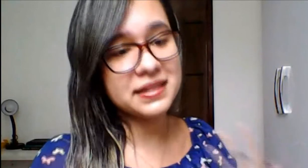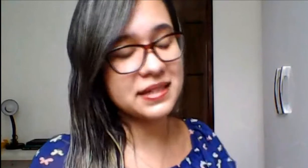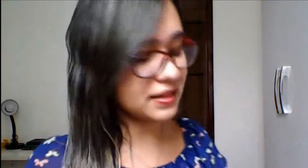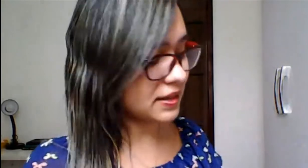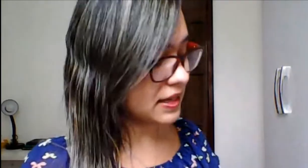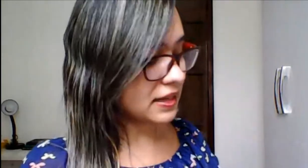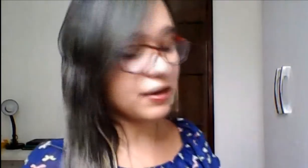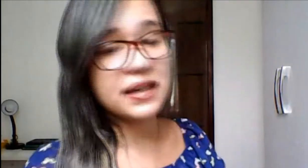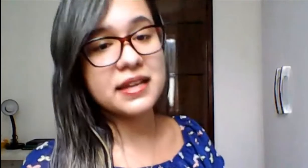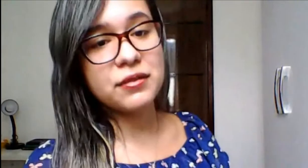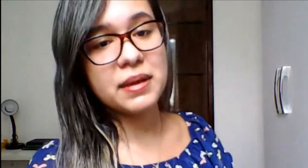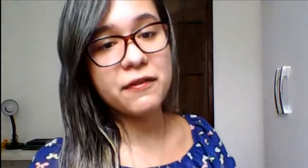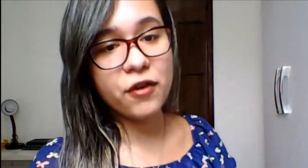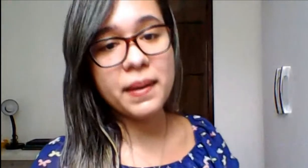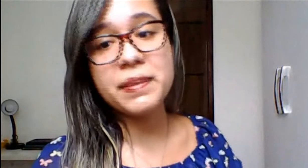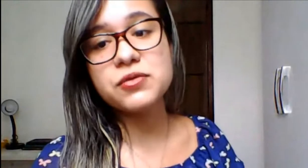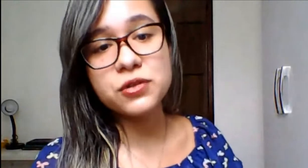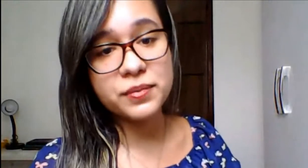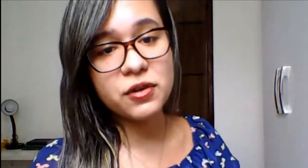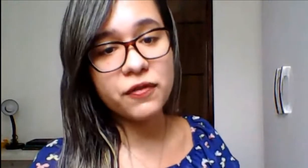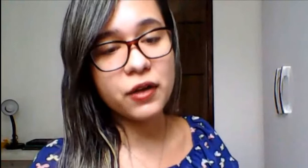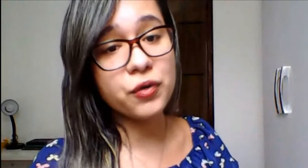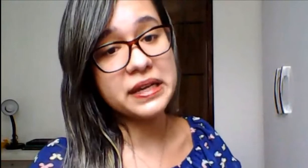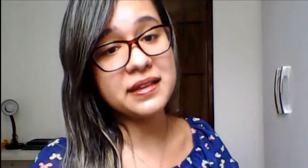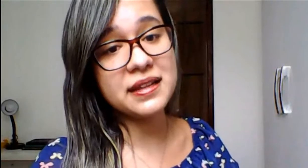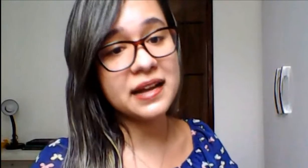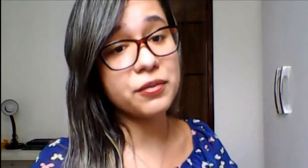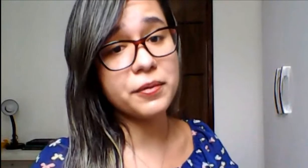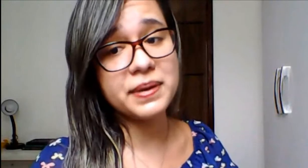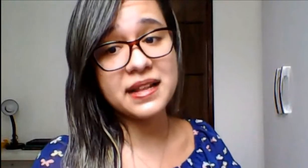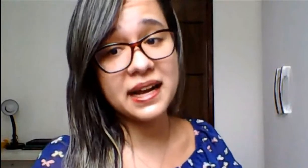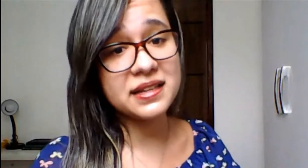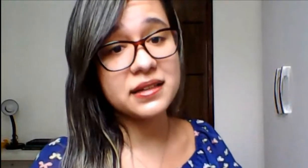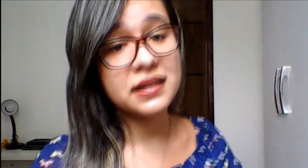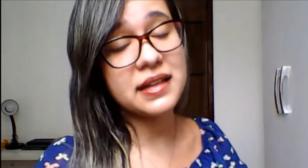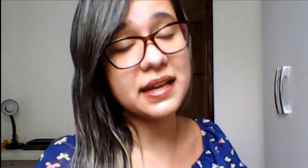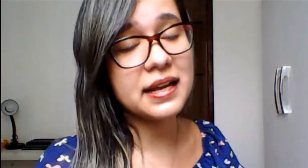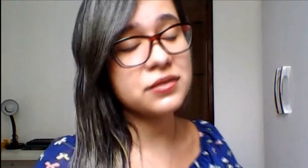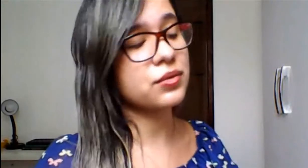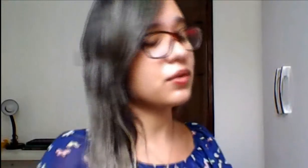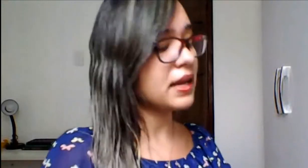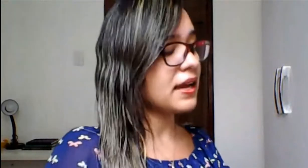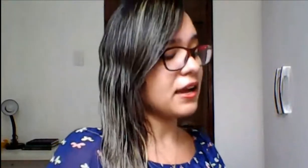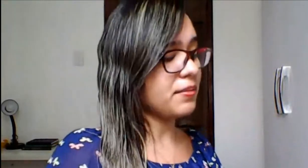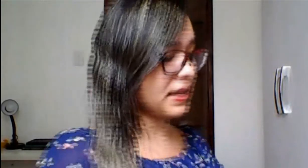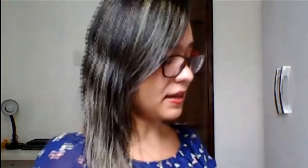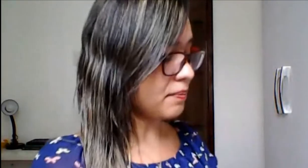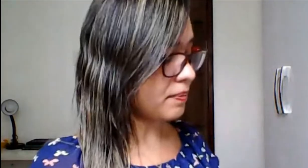precisa, então eu acredito que para formar pessoas, como o senhor falou, com dignidade, com propriedade daquele assunto, realmente